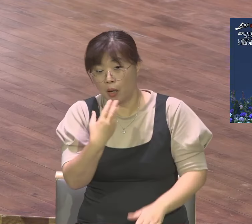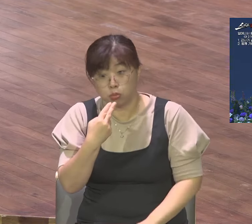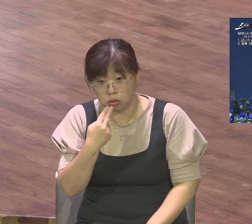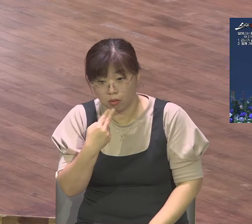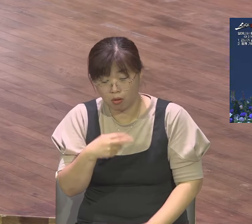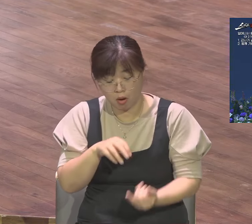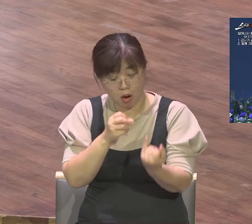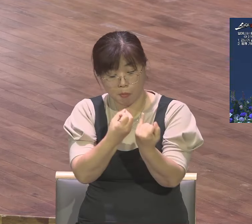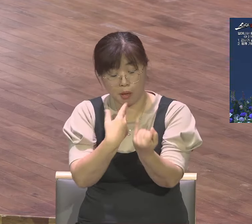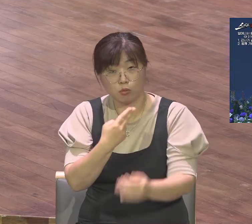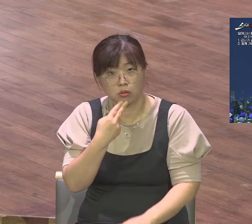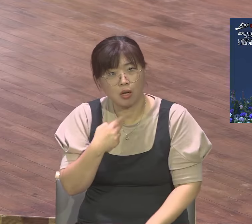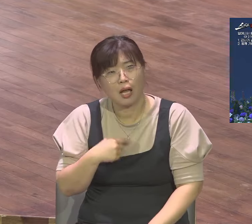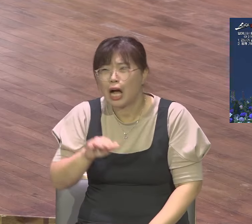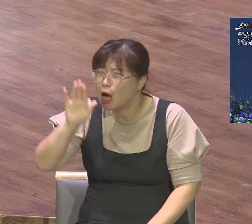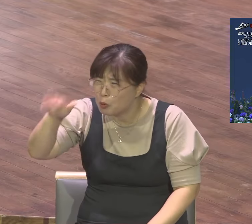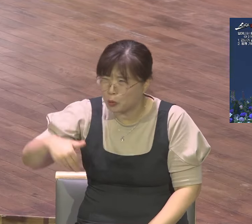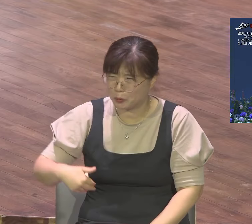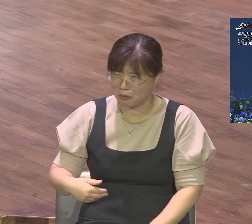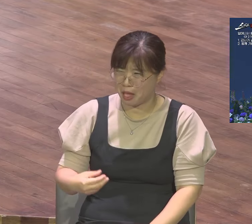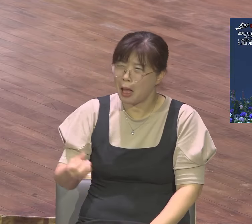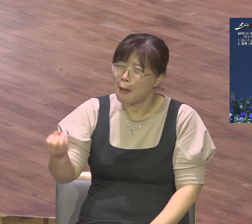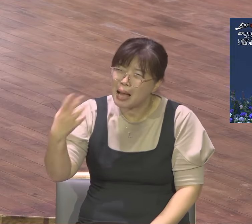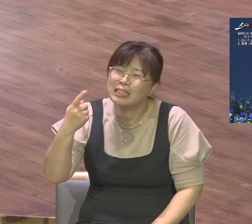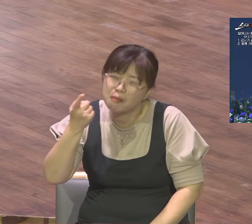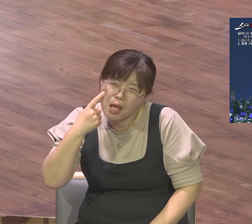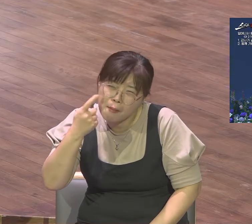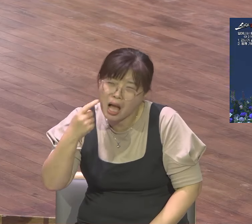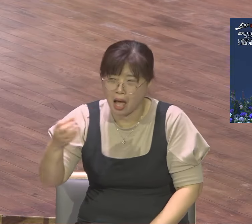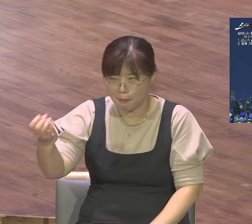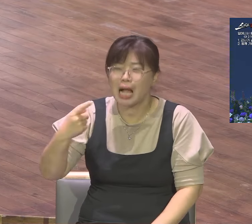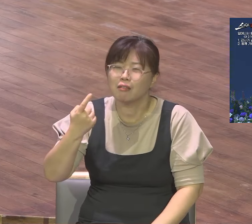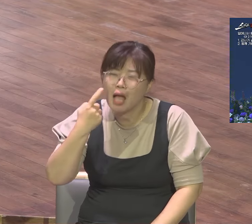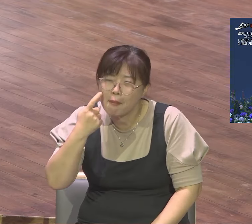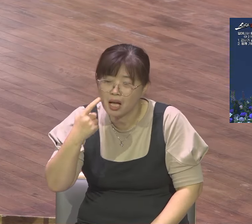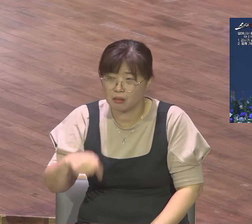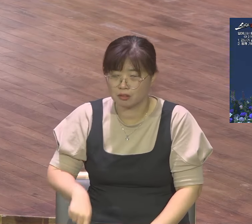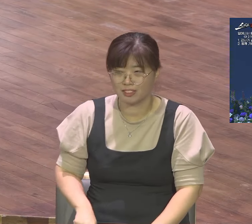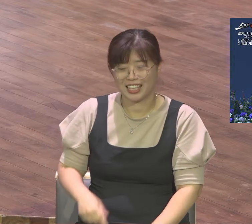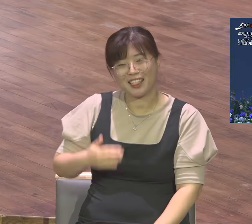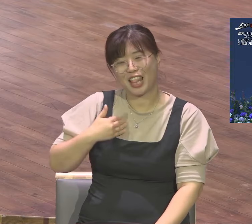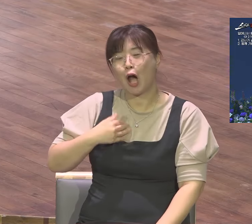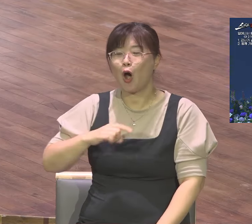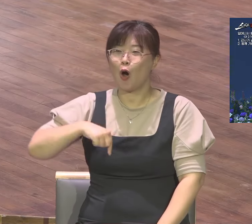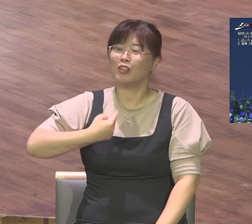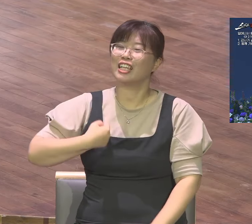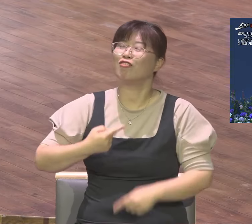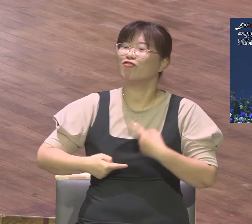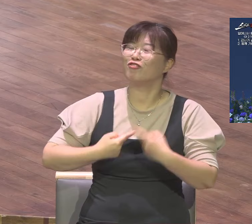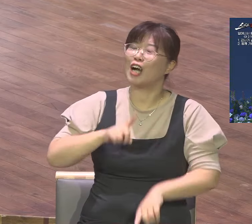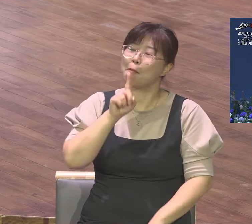안 해. 말 안 하더라고. 말을 별로 안 하. 야, 그걸 말 안 해. 너무 좋더라고. 조용하니까 내만 떠드는 거지 뭐.